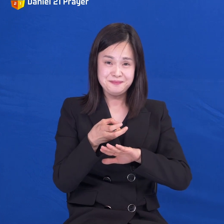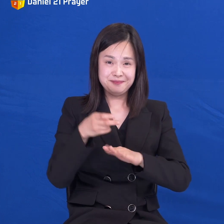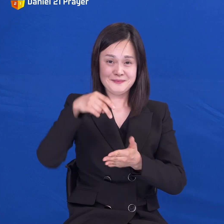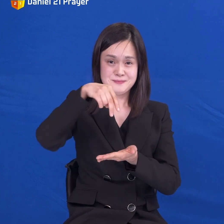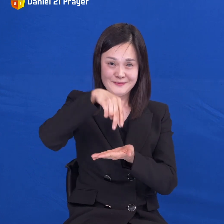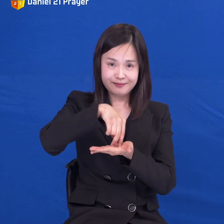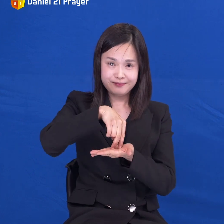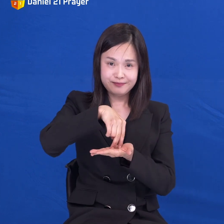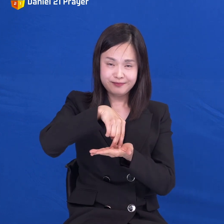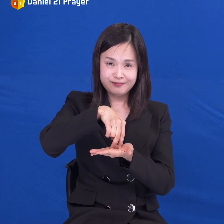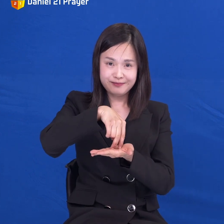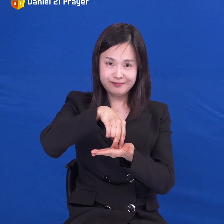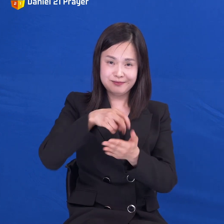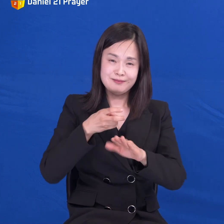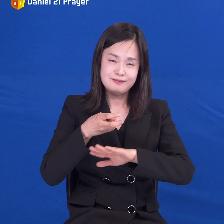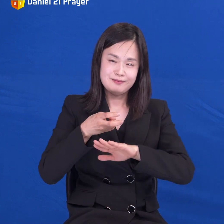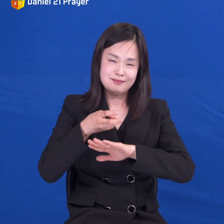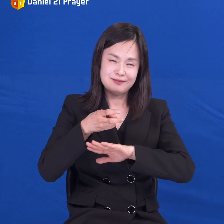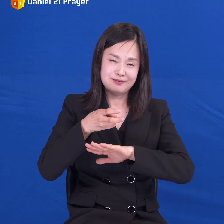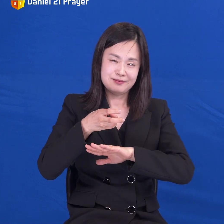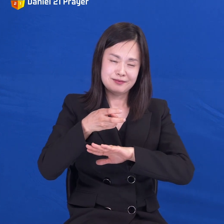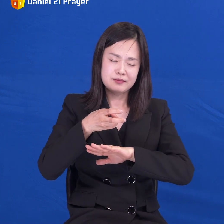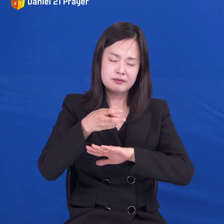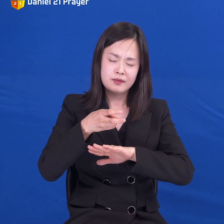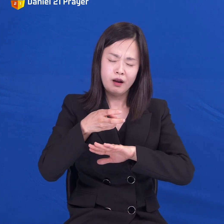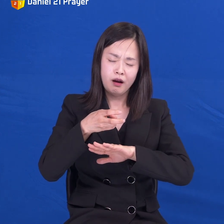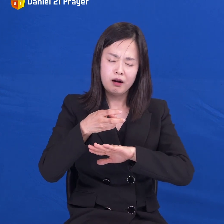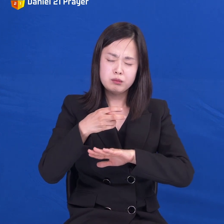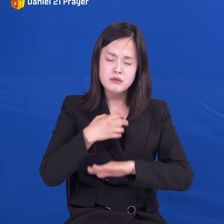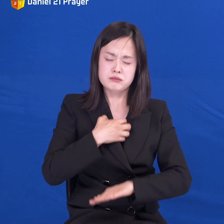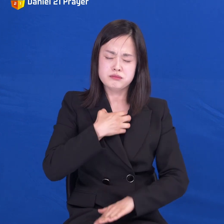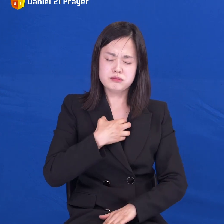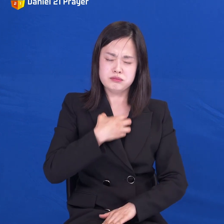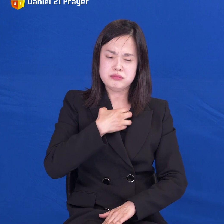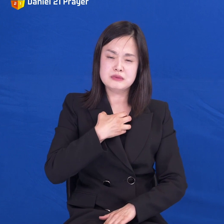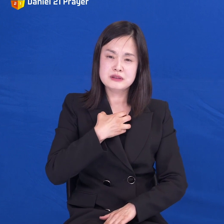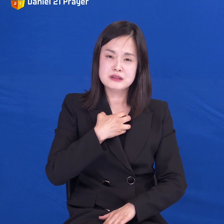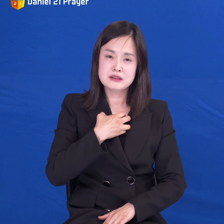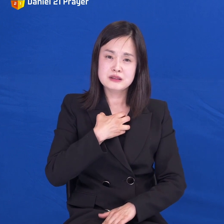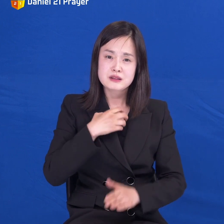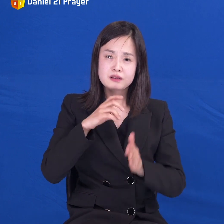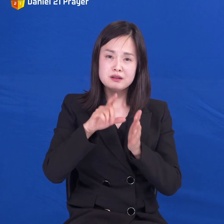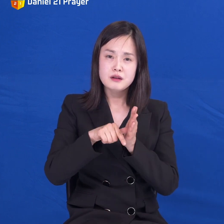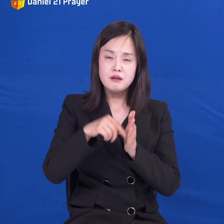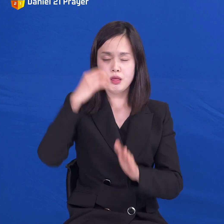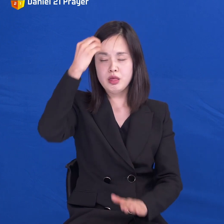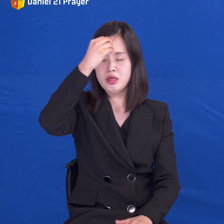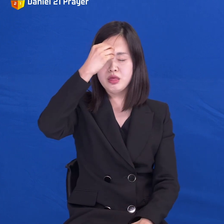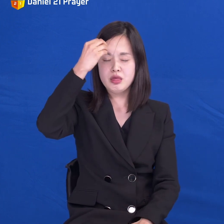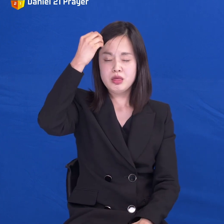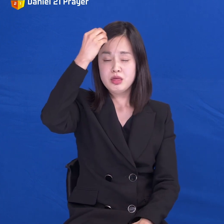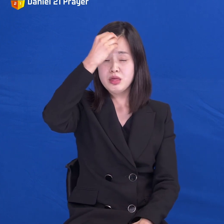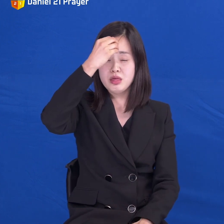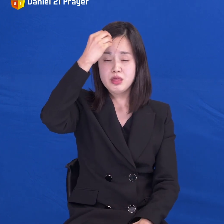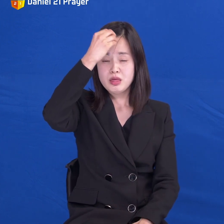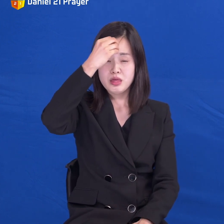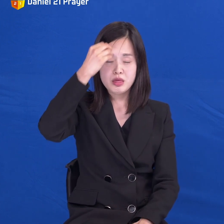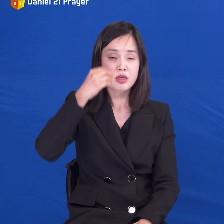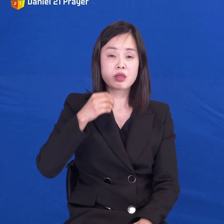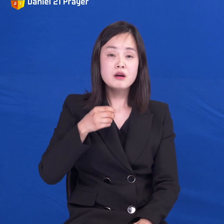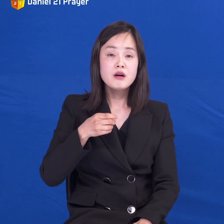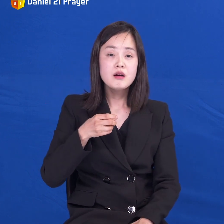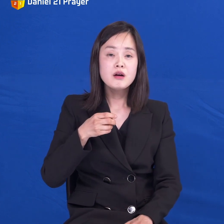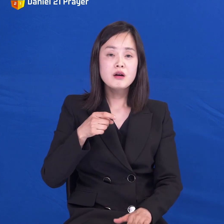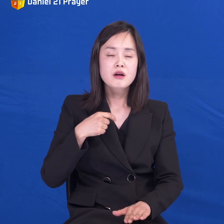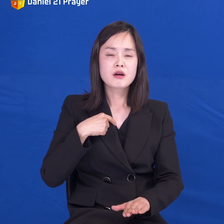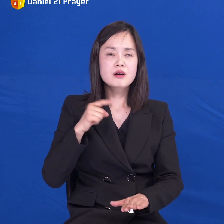쓰러졌어요. 눈을 떠보니까 2층에 방사선과 의원이 보여요. 그래서 제가 기어서 올라갔어요. 거기서